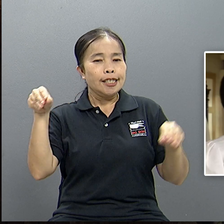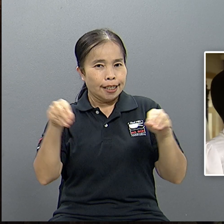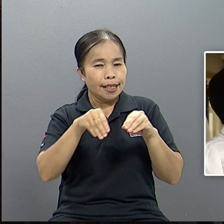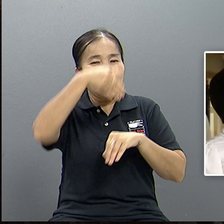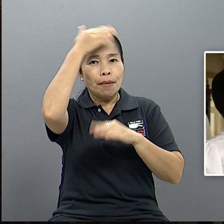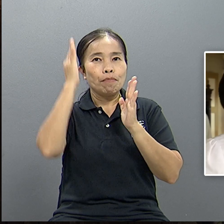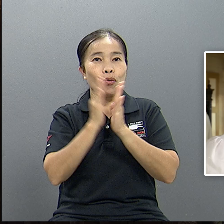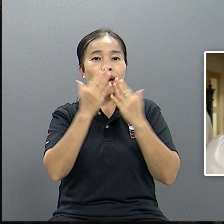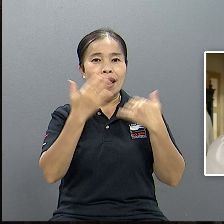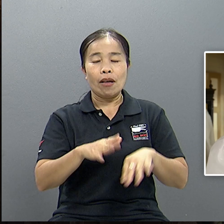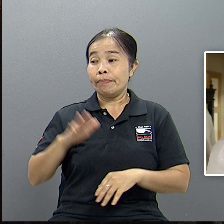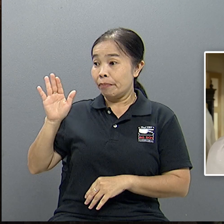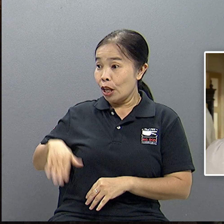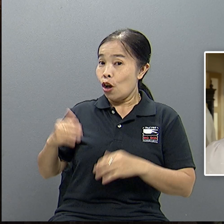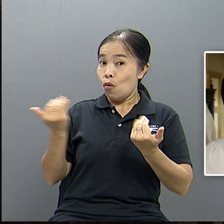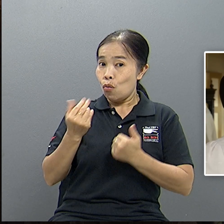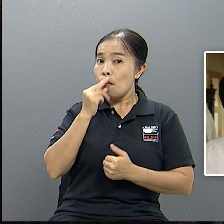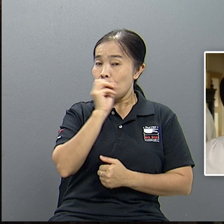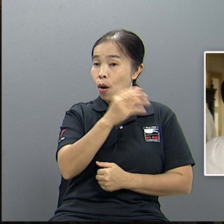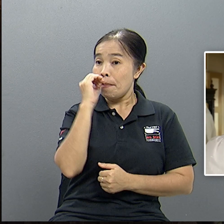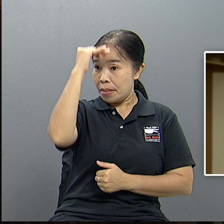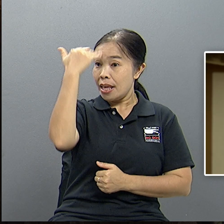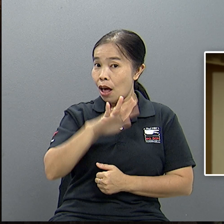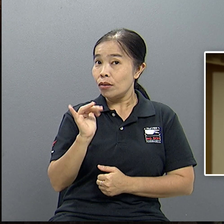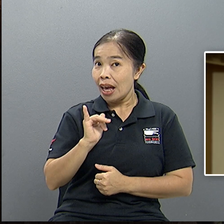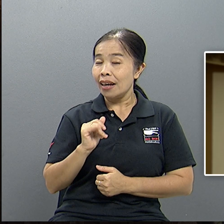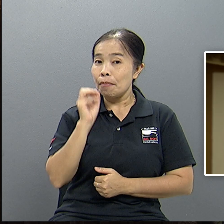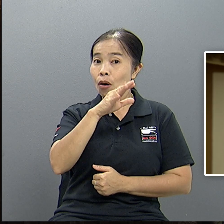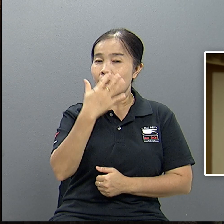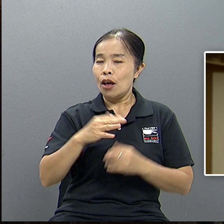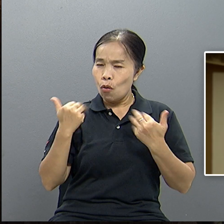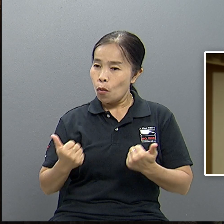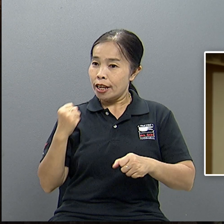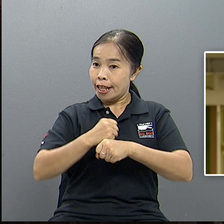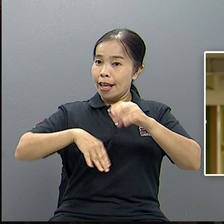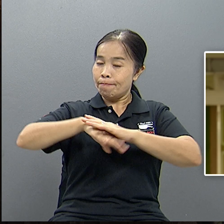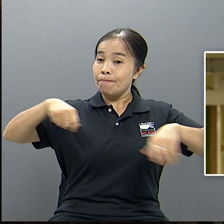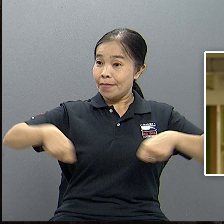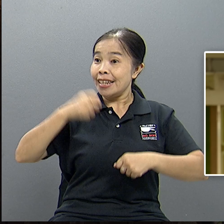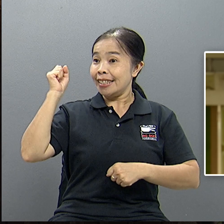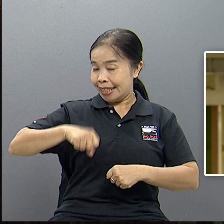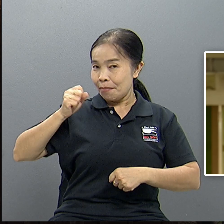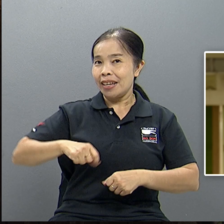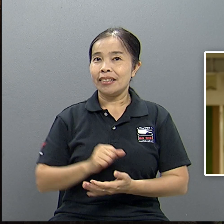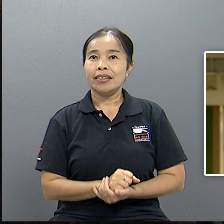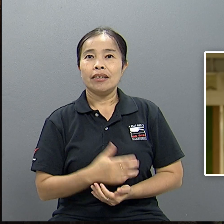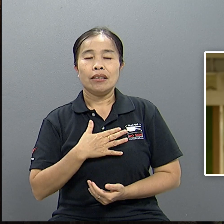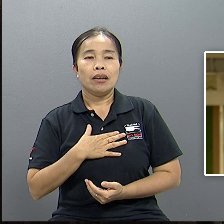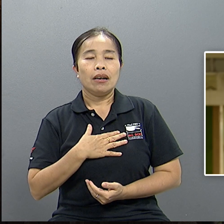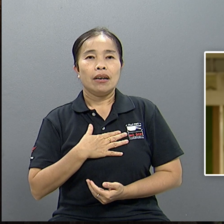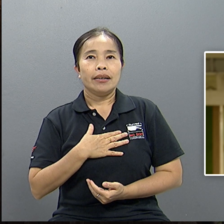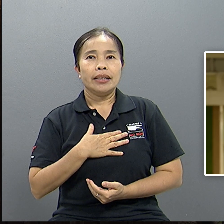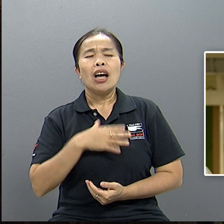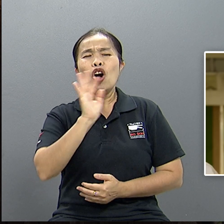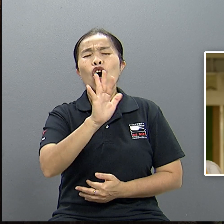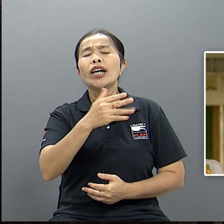นี่แม่วาดบอกพี่เลิศหรือยังว่าวันนี้ลูกจะมาแสดงฝีมือทำอะไร เดี๋ยวพี่เขาก็เห็นเ